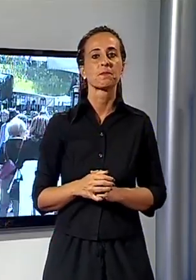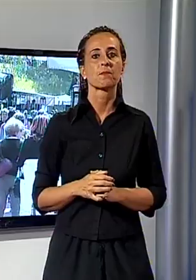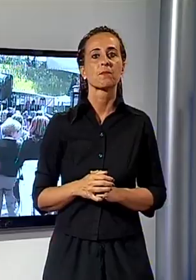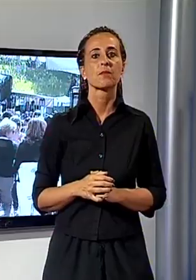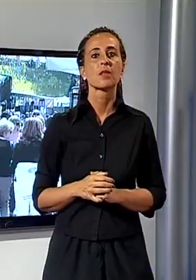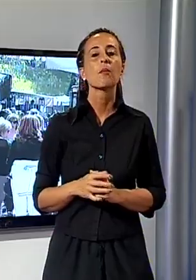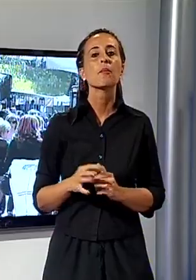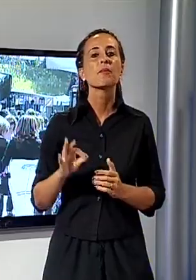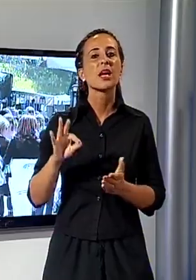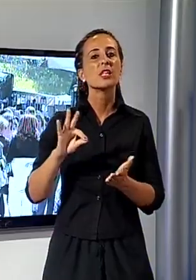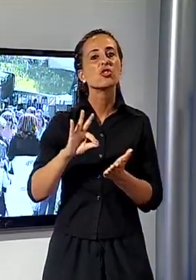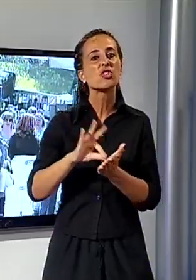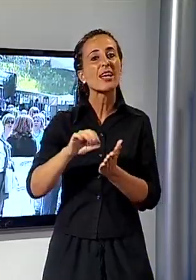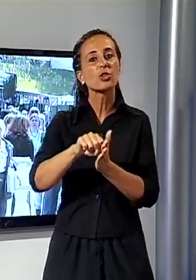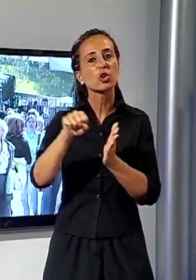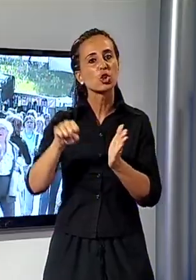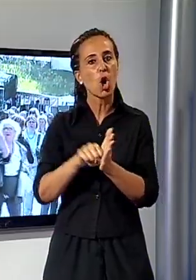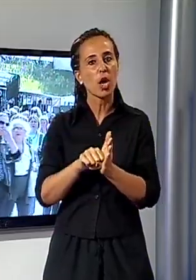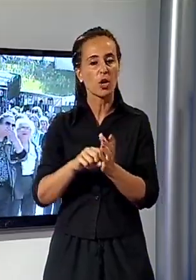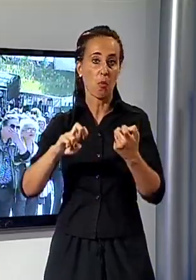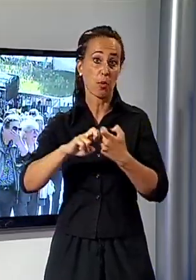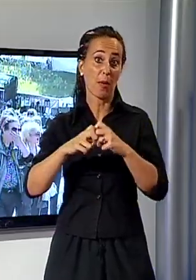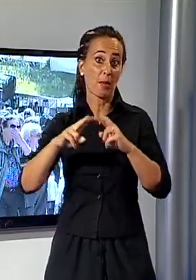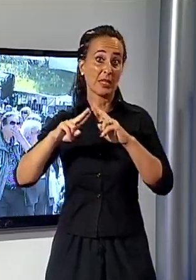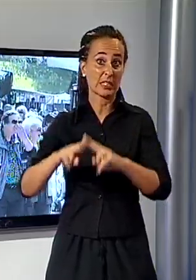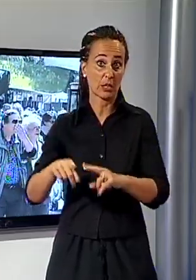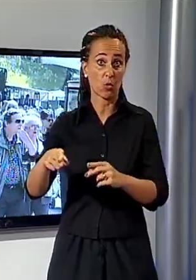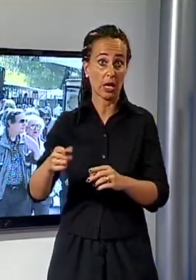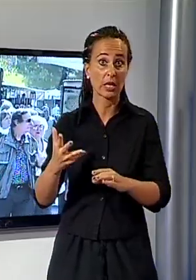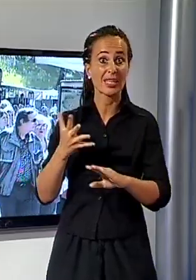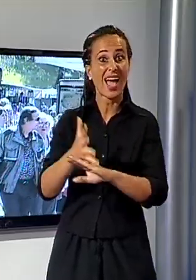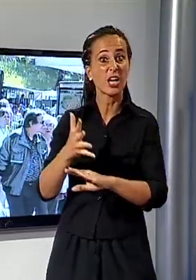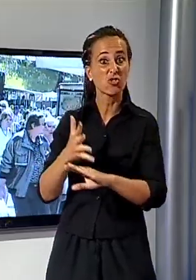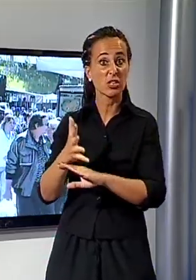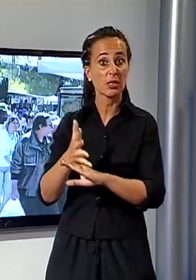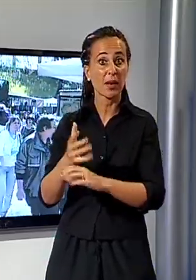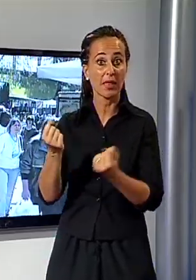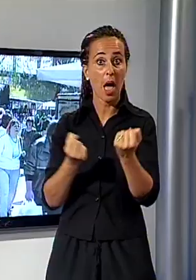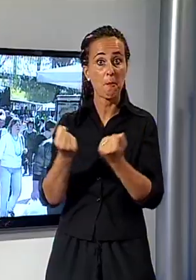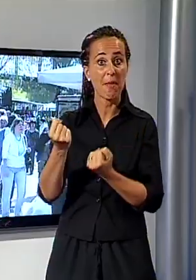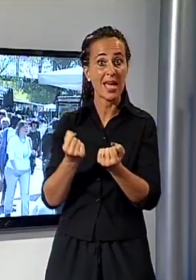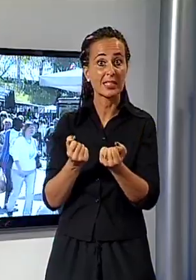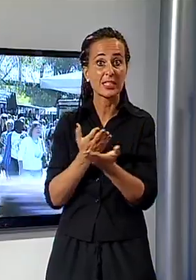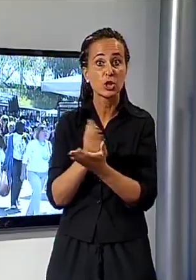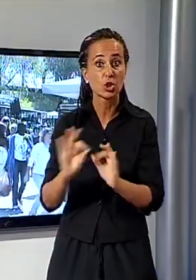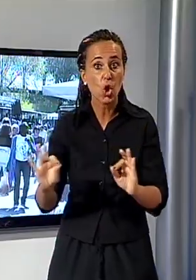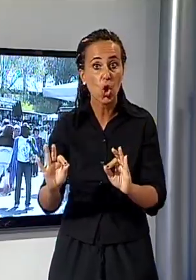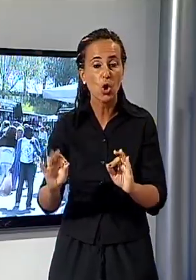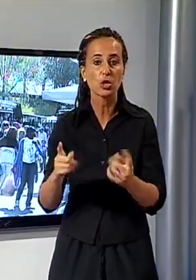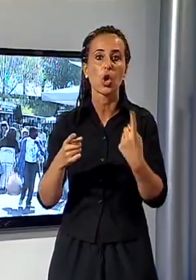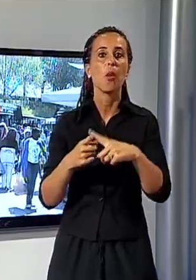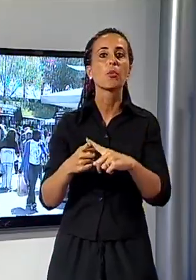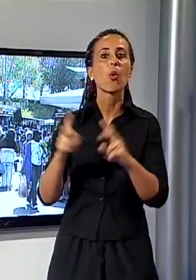Andiamo a Lucca, il Comune conferma che si farà il trasferimento del mercato settimanale da Via dei